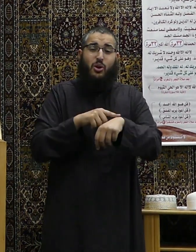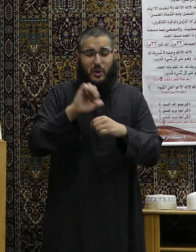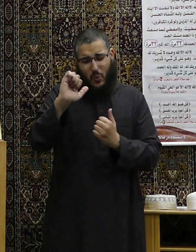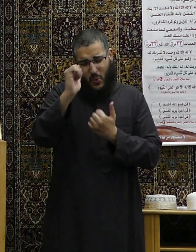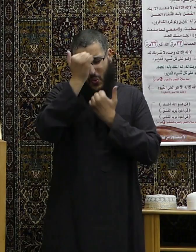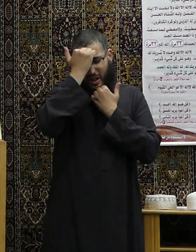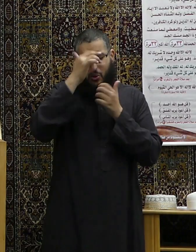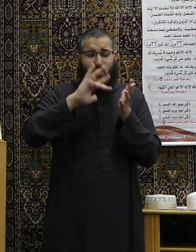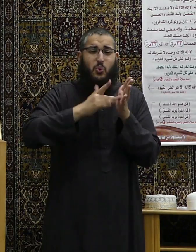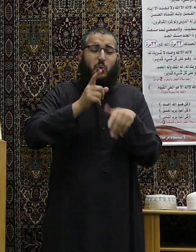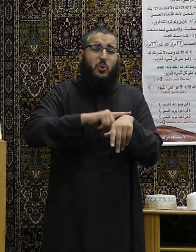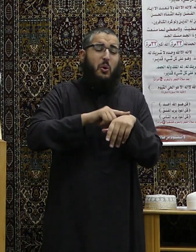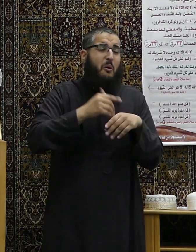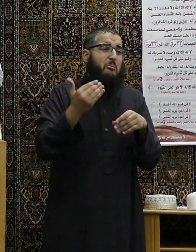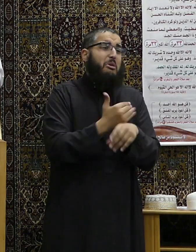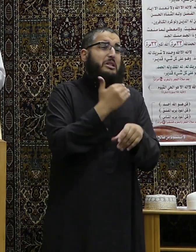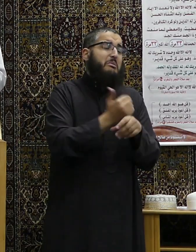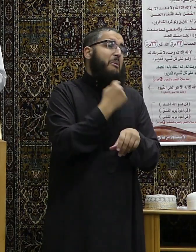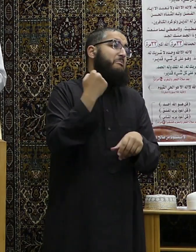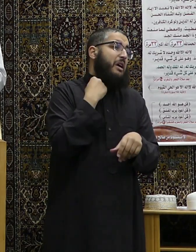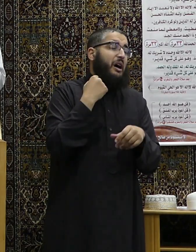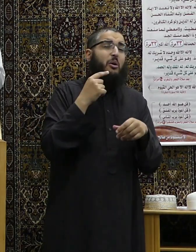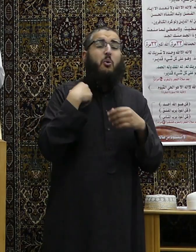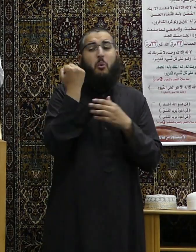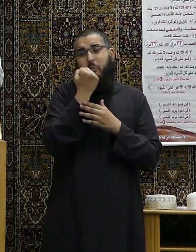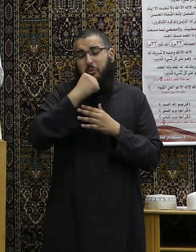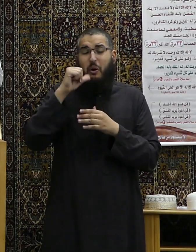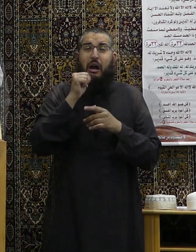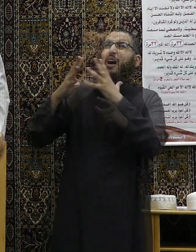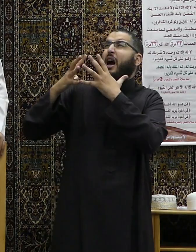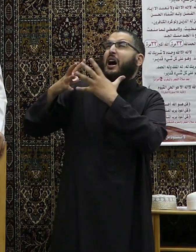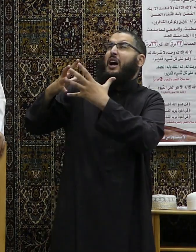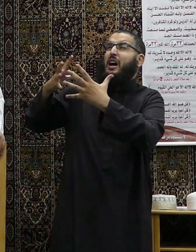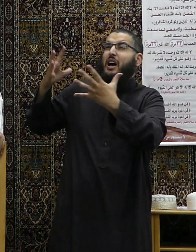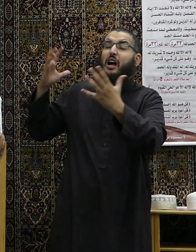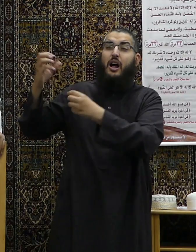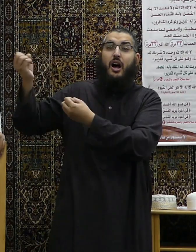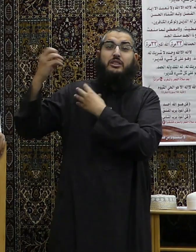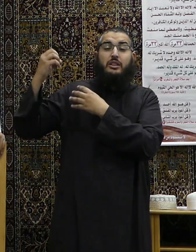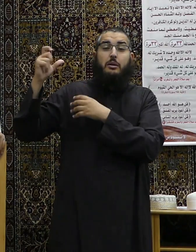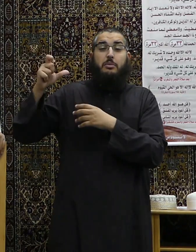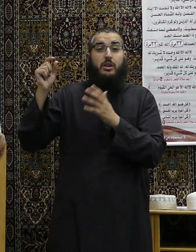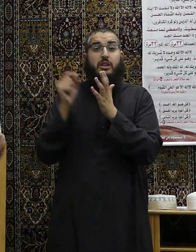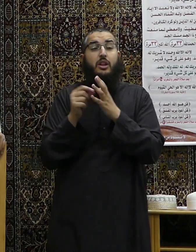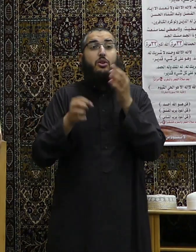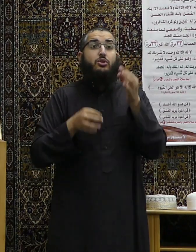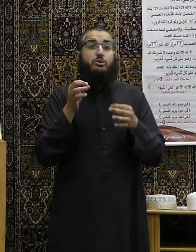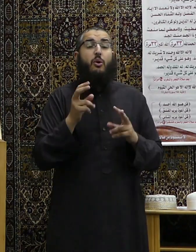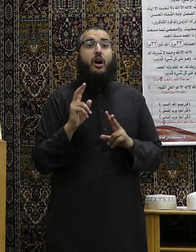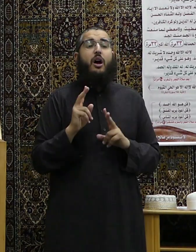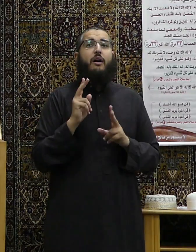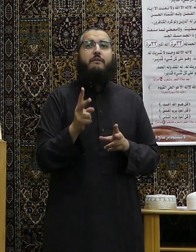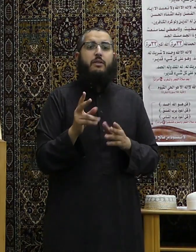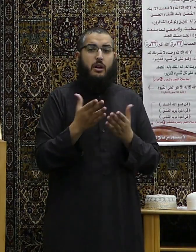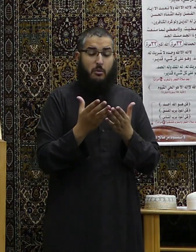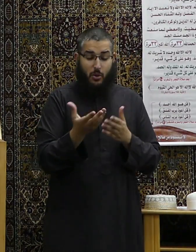le temps qui est passé où on a désobéi à Allah. Tout le temps qui est passé où on n'a rien fait d'utile. Le jour du jugement, il y en a qui vont venir et qui vont